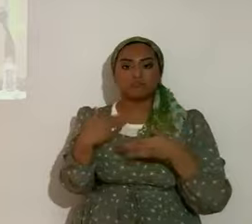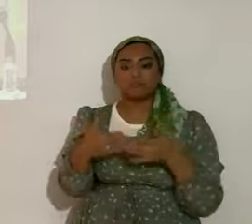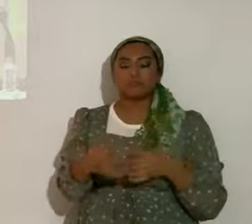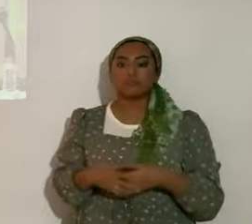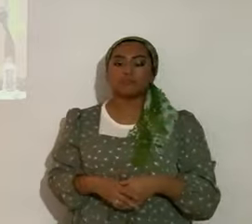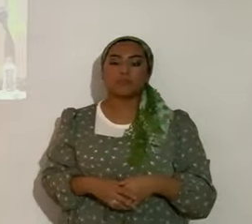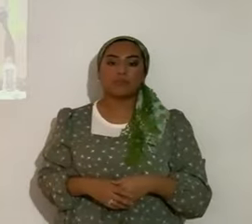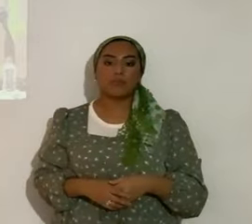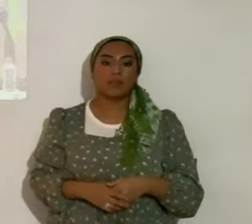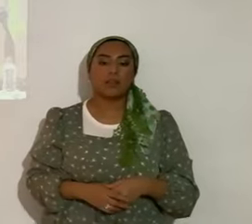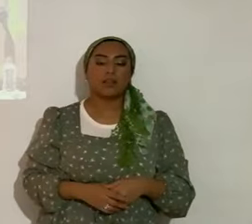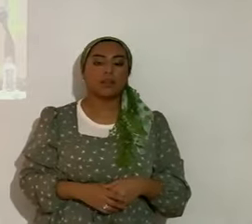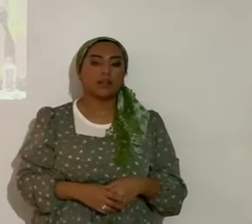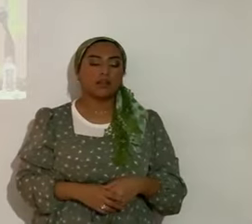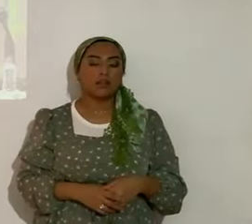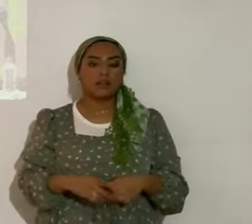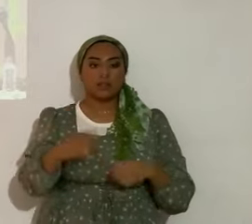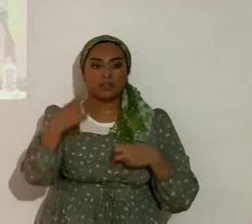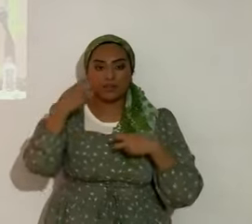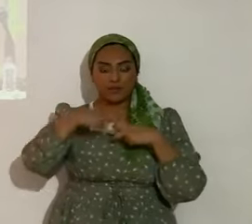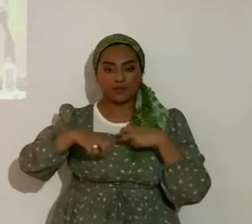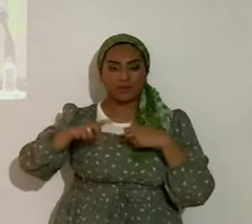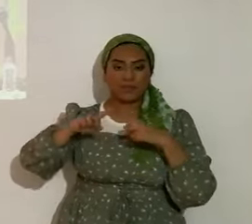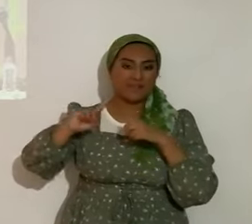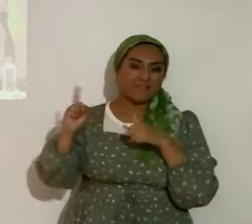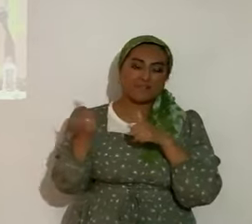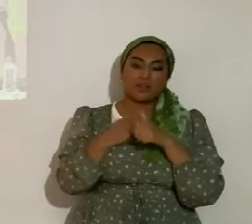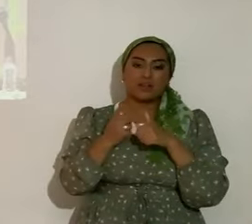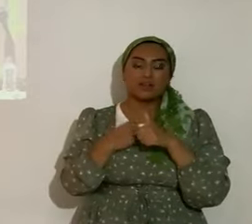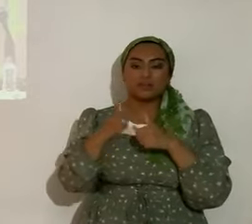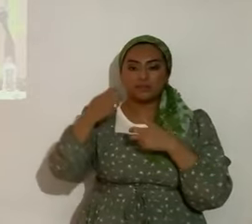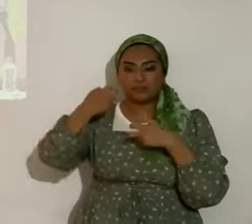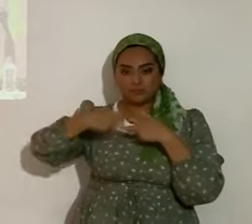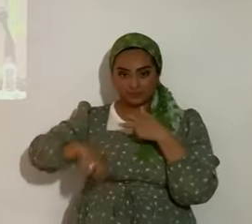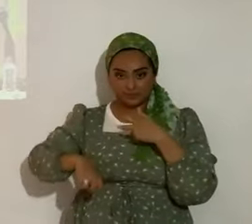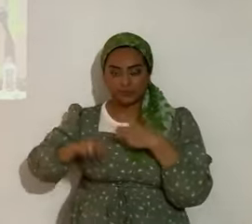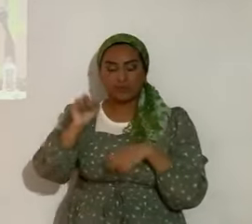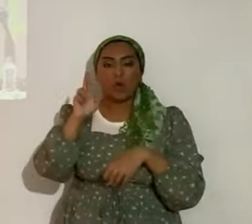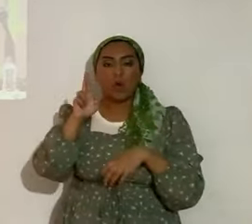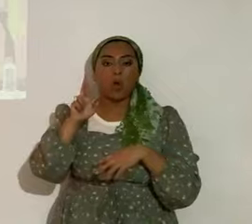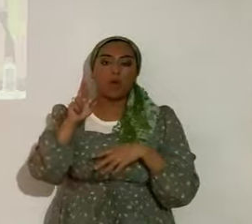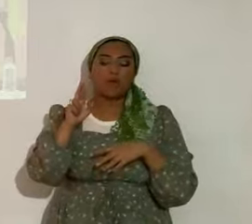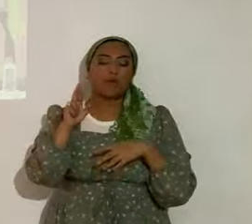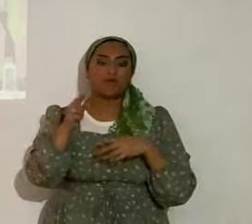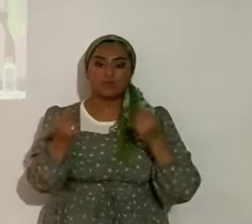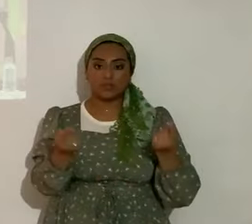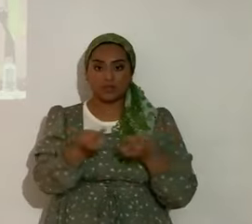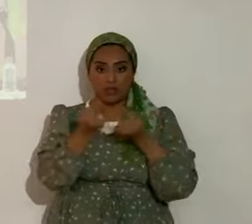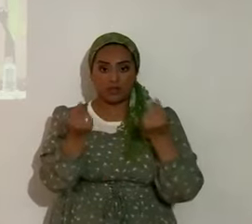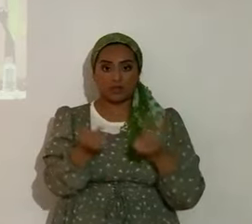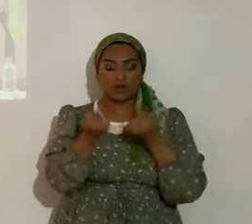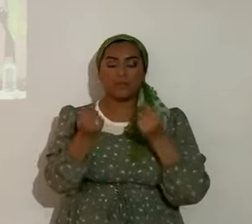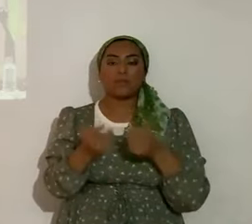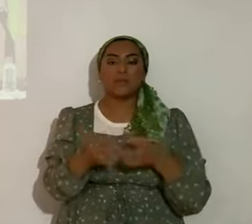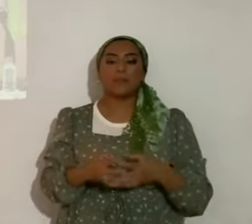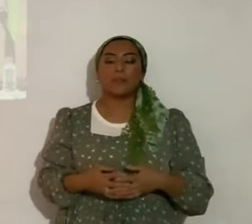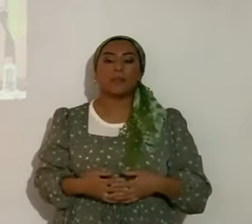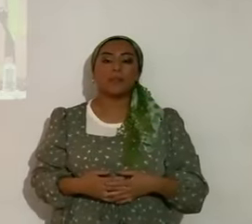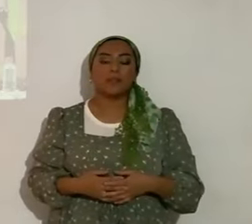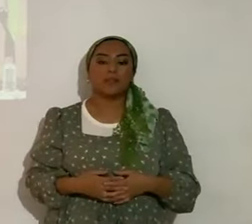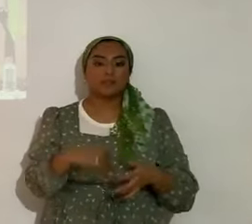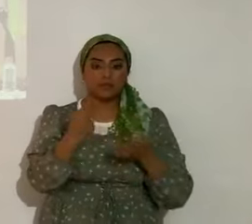pues, la dificultad inicial o pecado, porque puede haber dificultades sin que sean pecado,